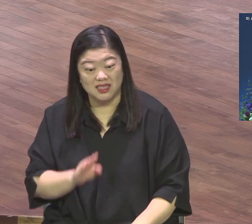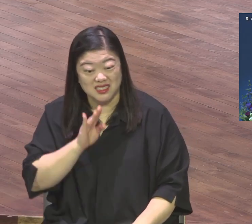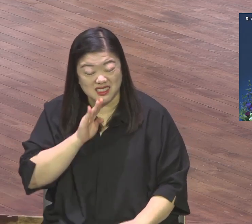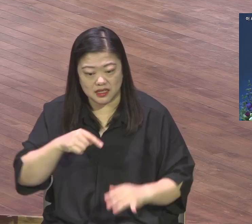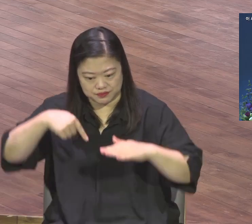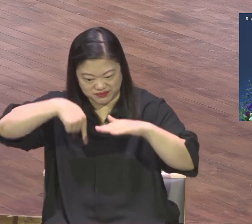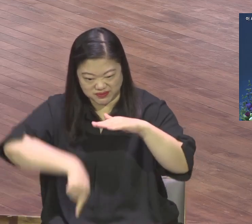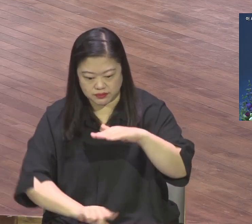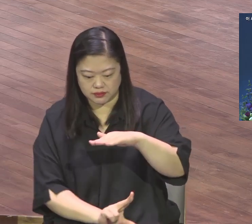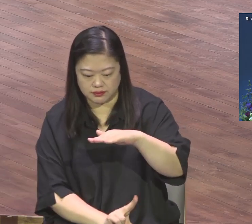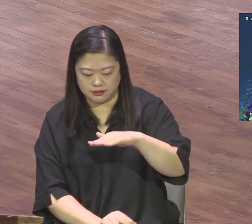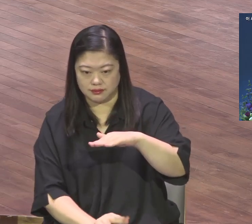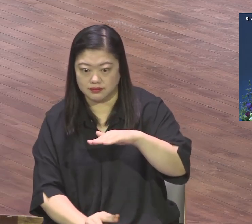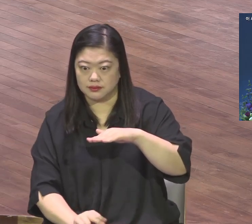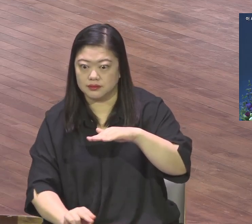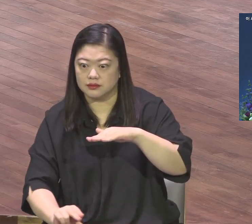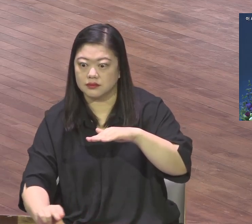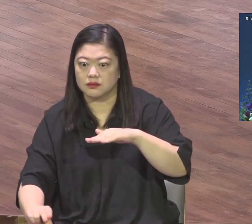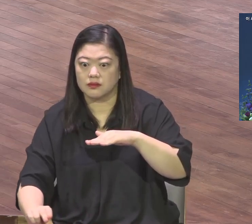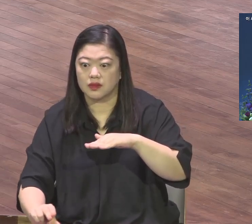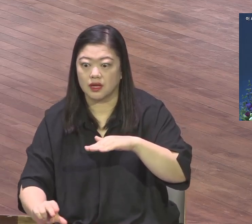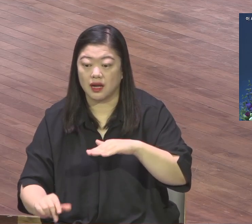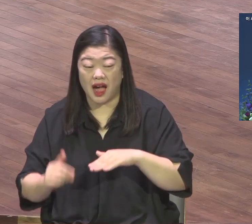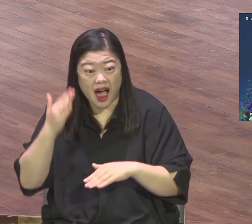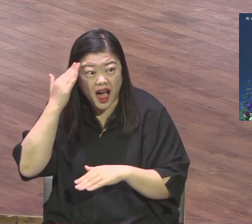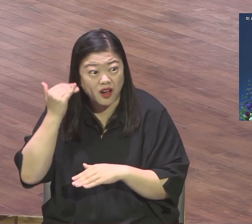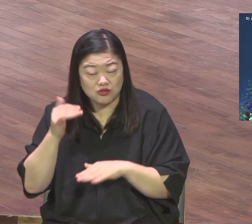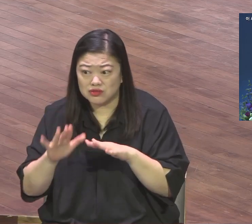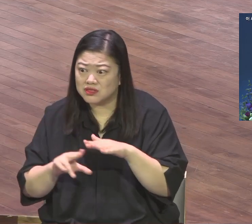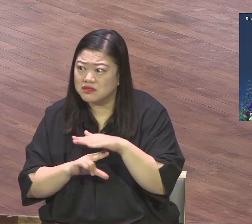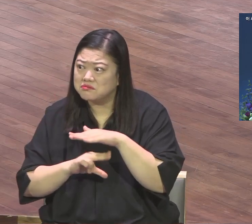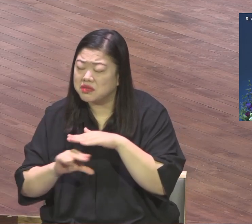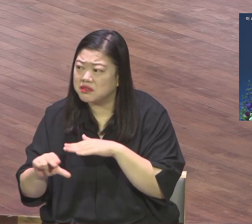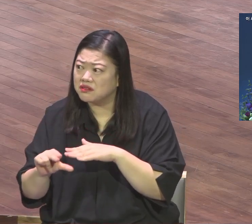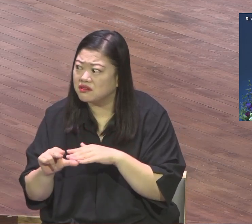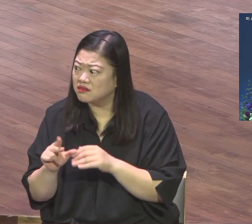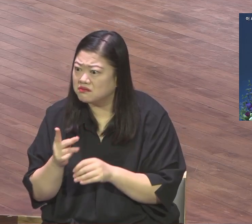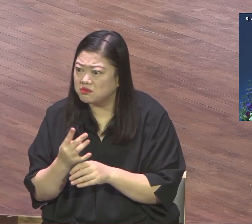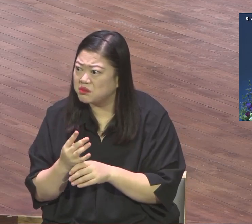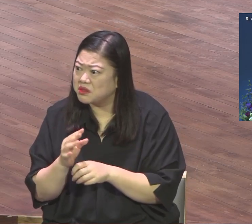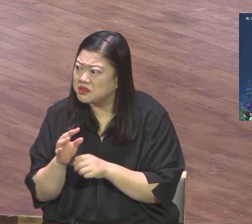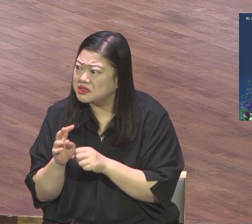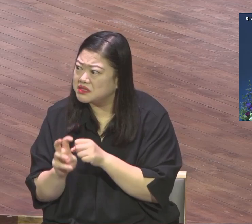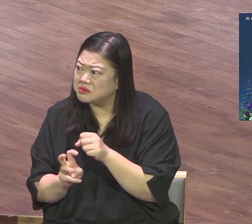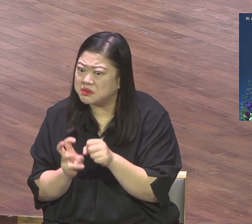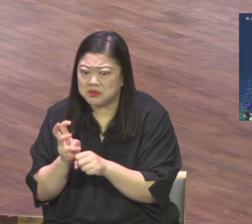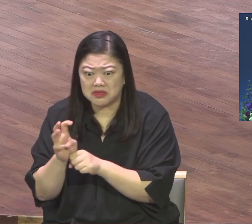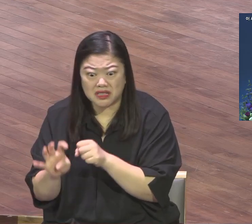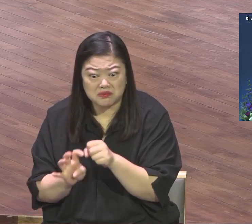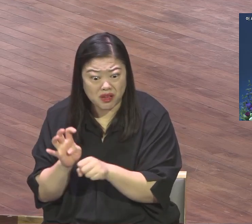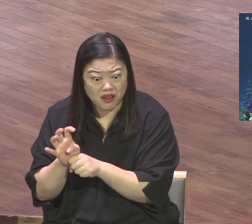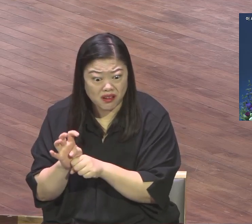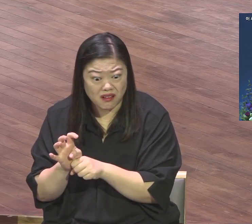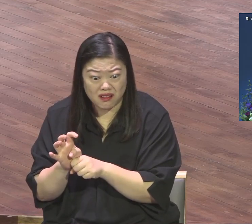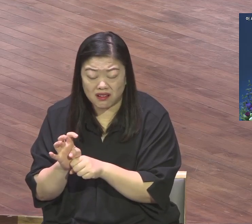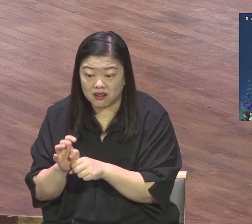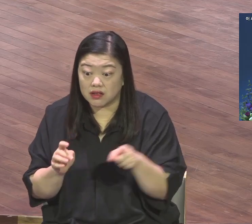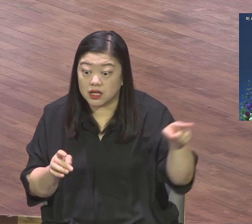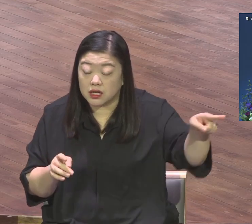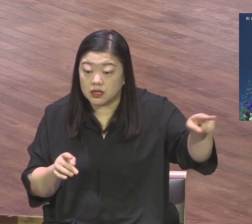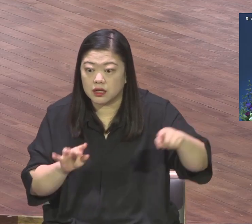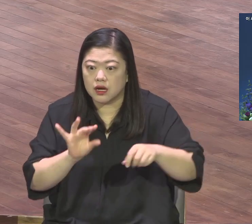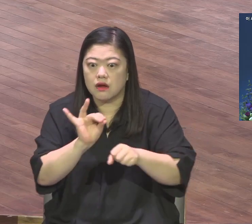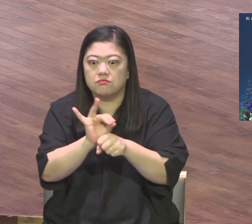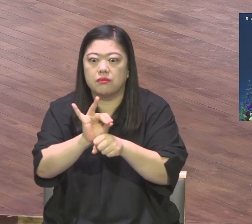여기는 벌써 100년 전에 지하철을 타구나. 100년 전 지하철 유럽이거든. 이야,